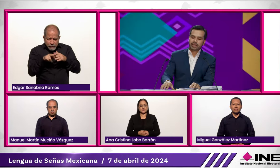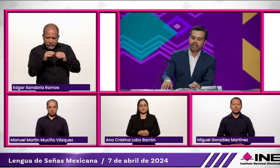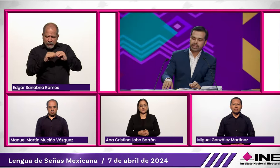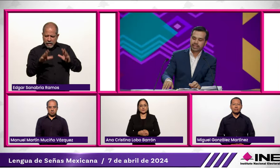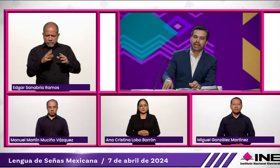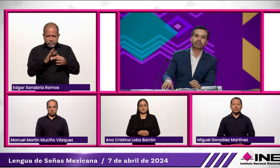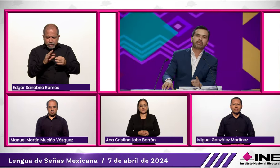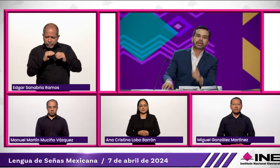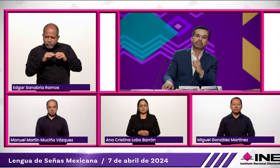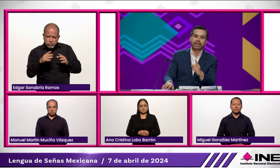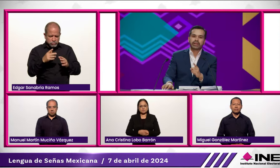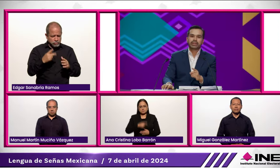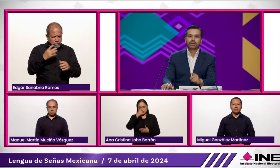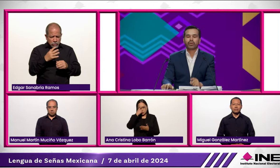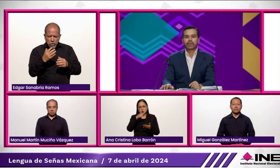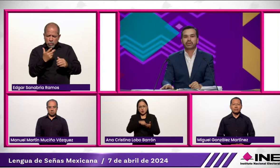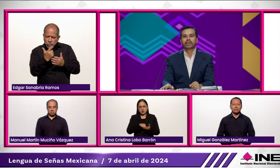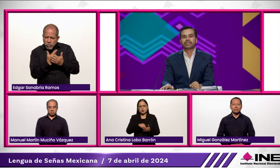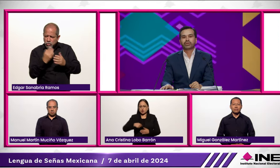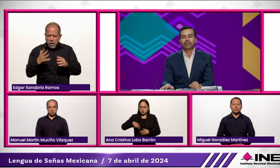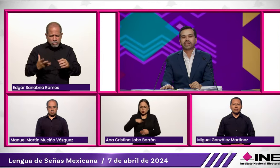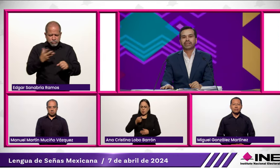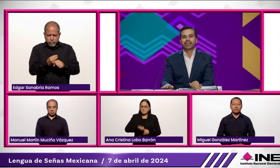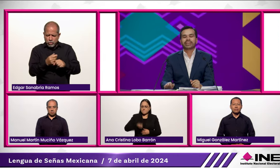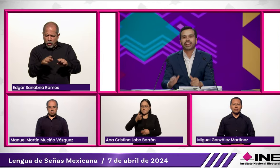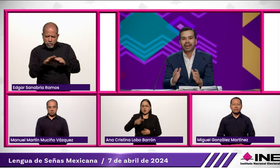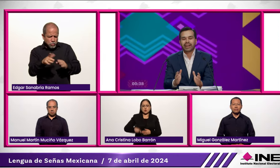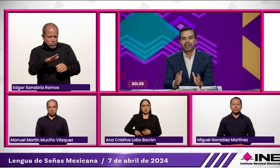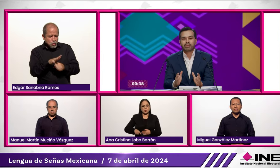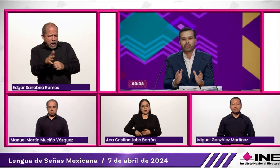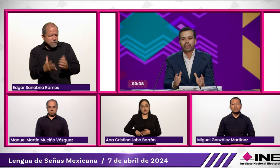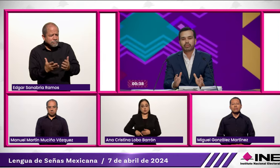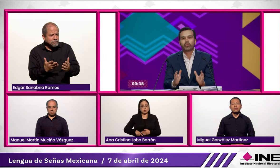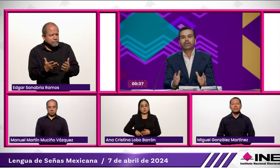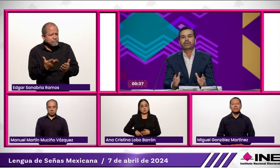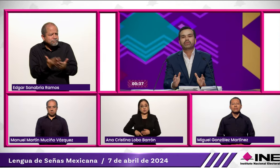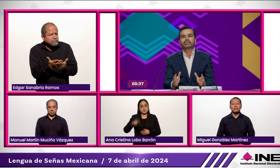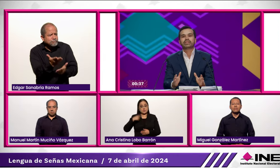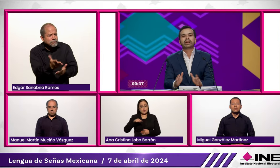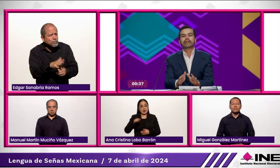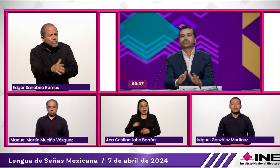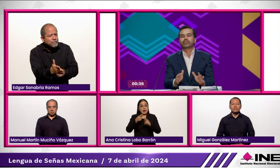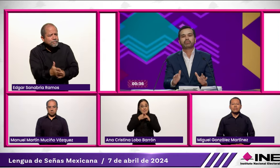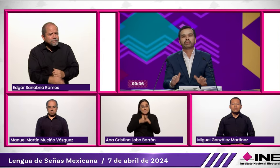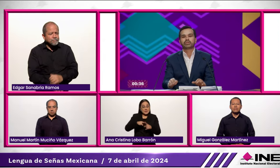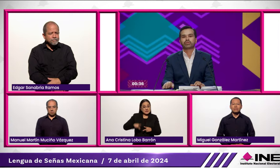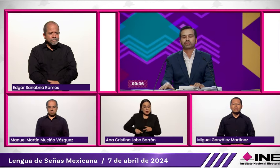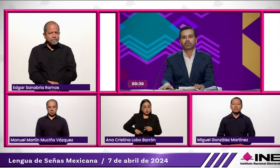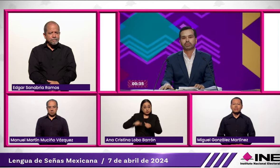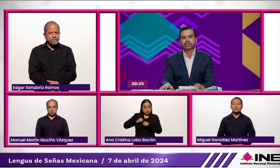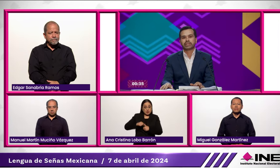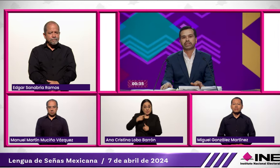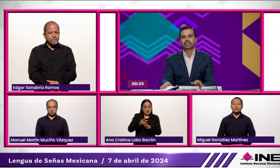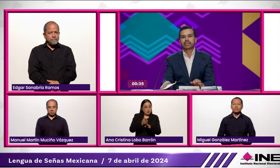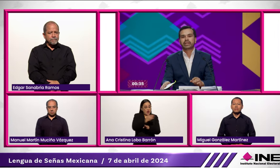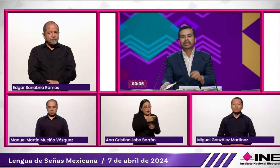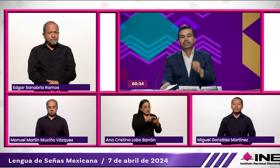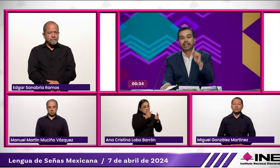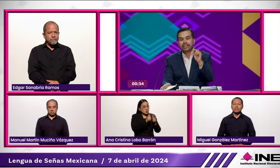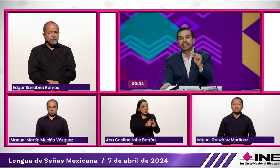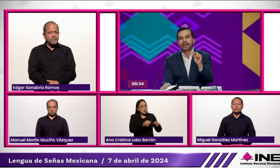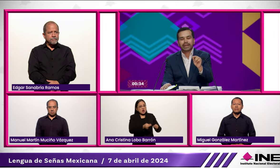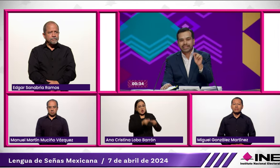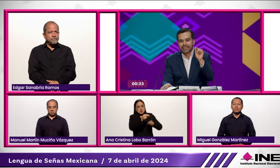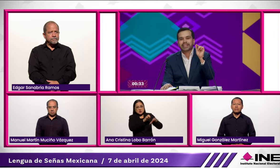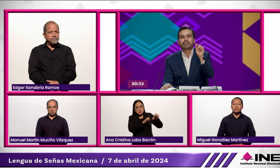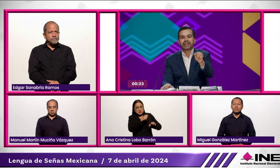candidato? Seríamos el primer gobierno en la historia en llegar al poder público sin haber hecho compromisos con los grupos de interés.